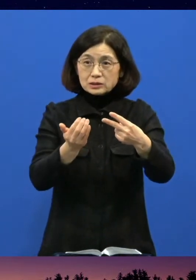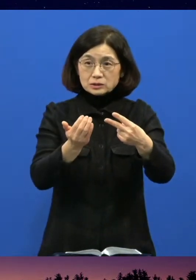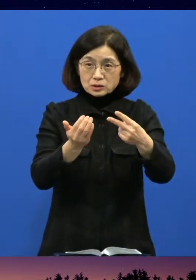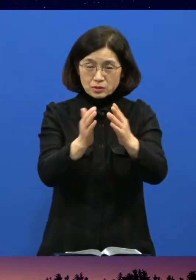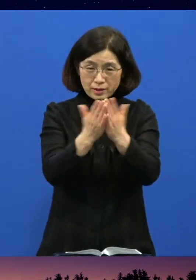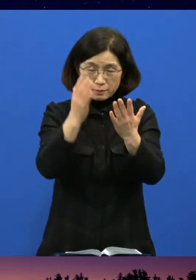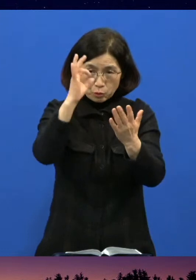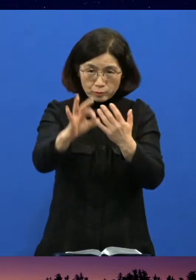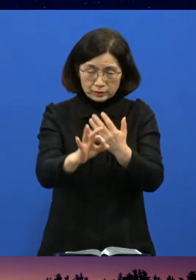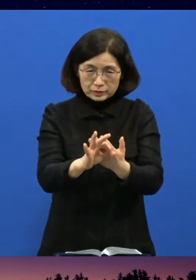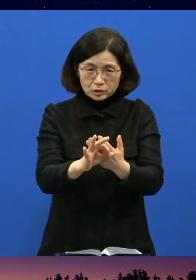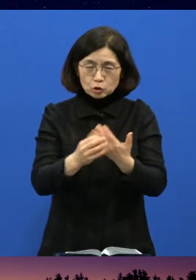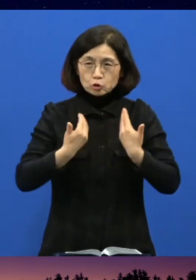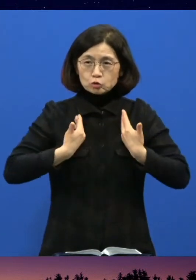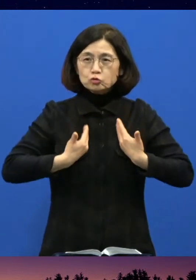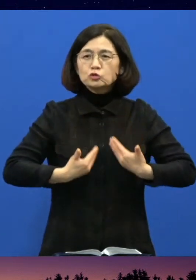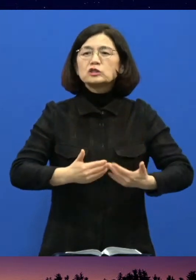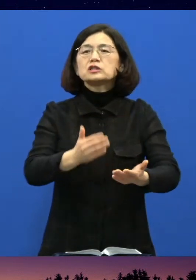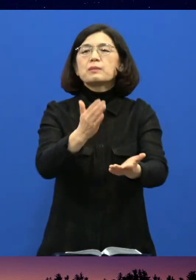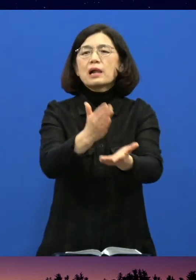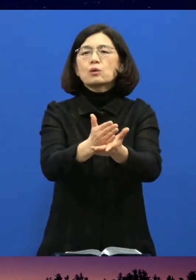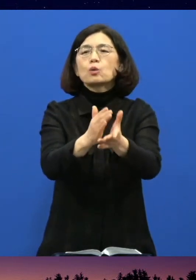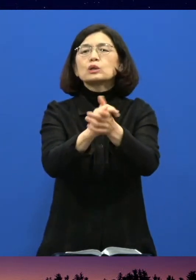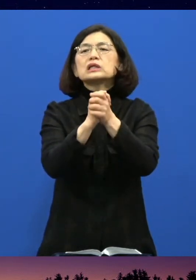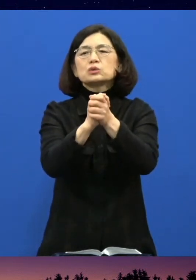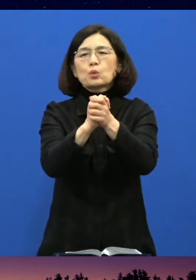말고 기도하라.